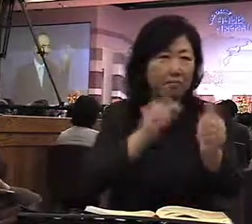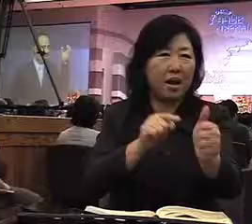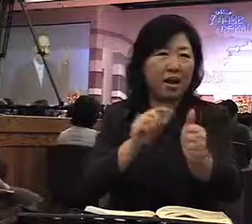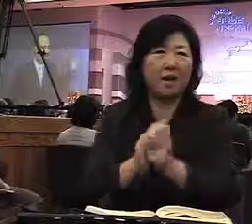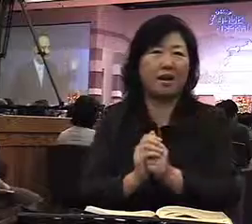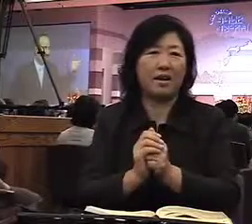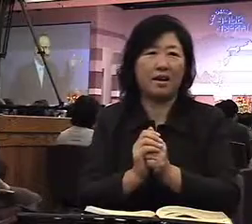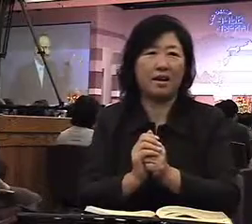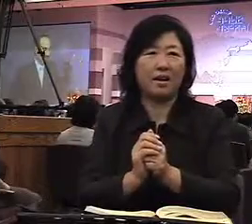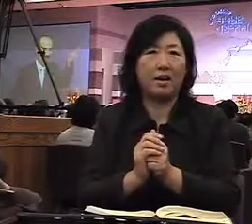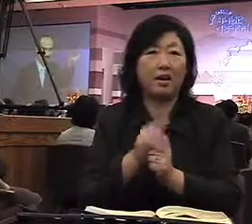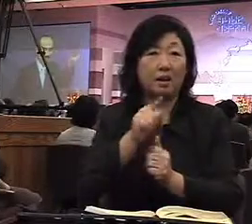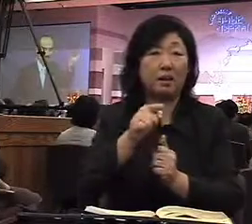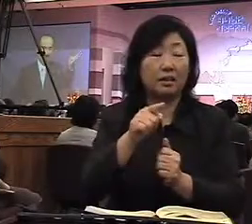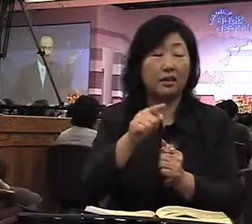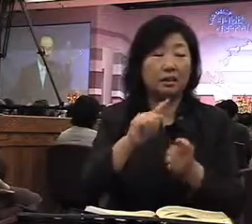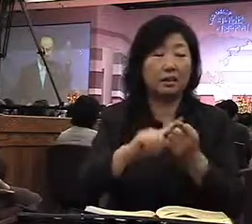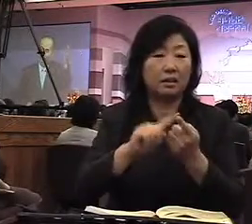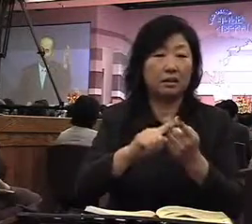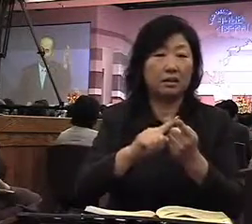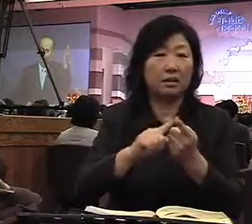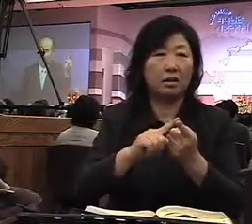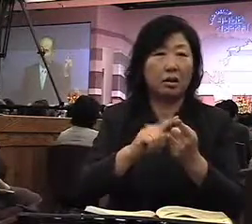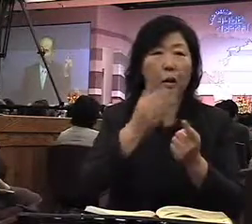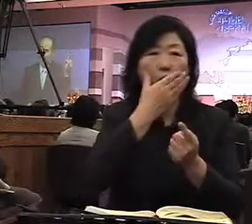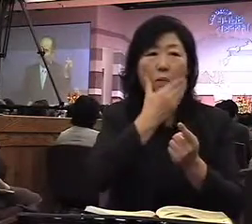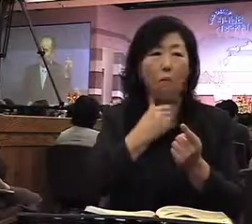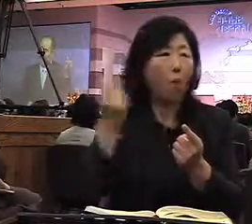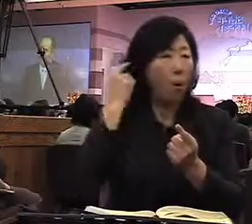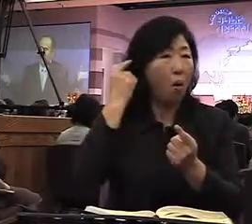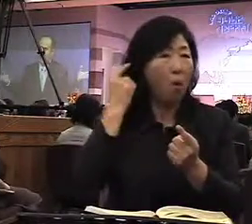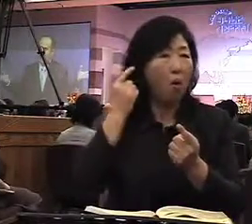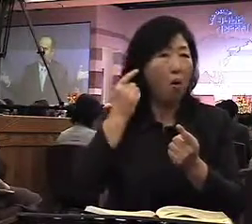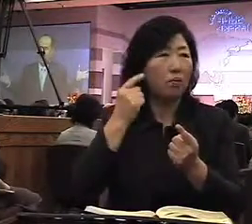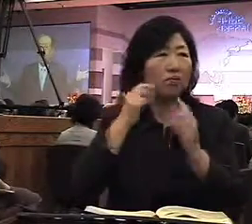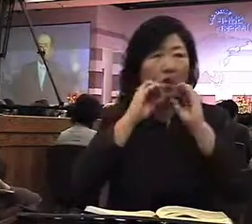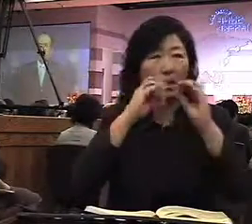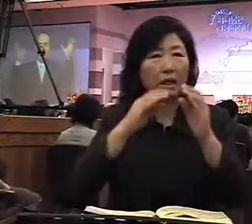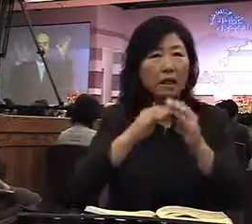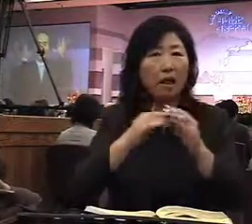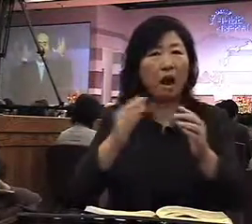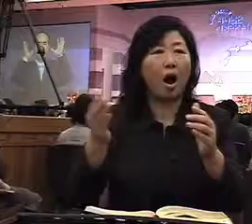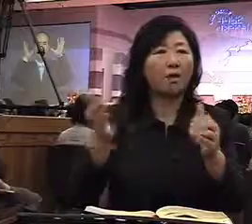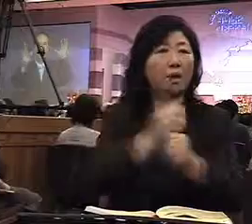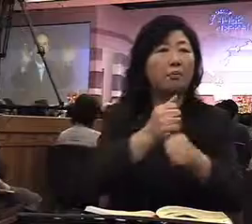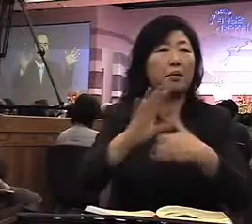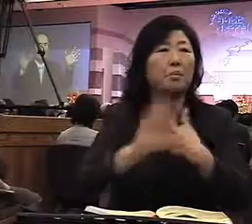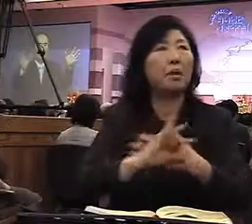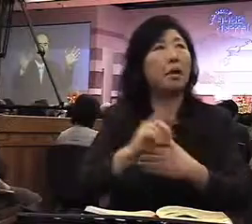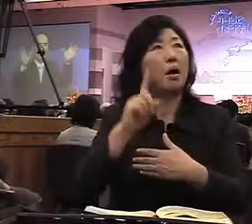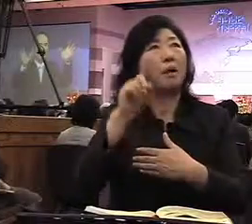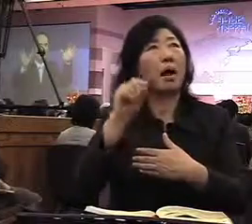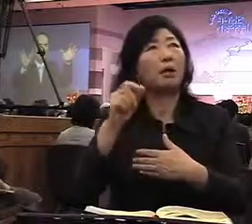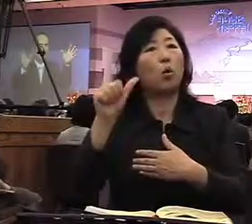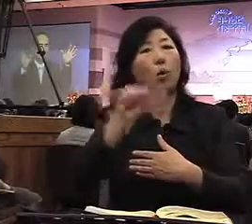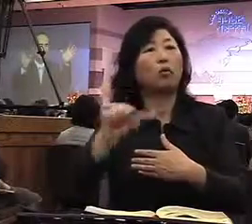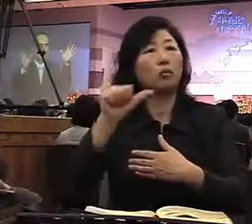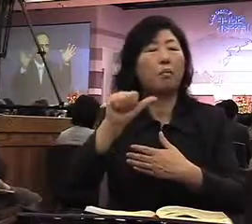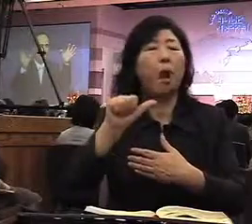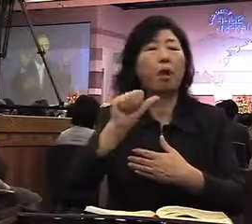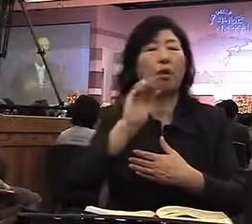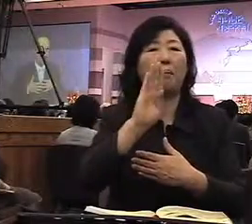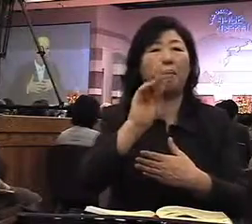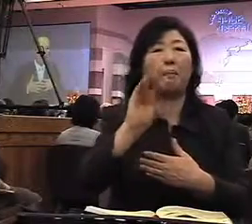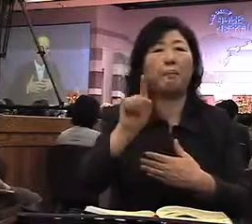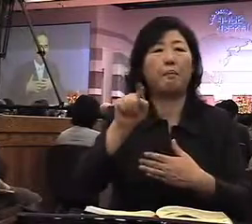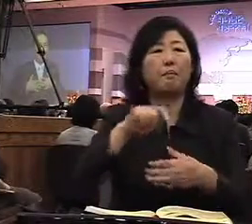복음을 전하다 걸리면 3년 징역에 15,000불의 벌금이에요. 이거 엄청난 돈이에요. 그럼에도 불구하고 그렇게 많이 모이고 예배드리는 장면을